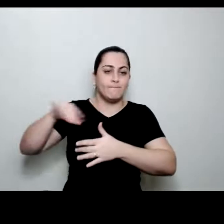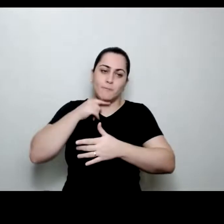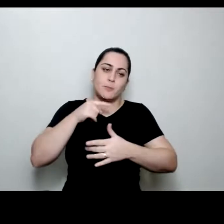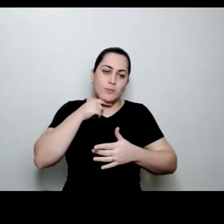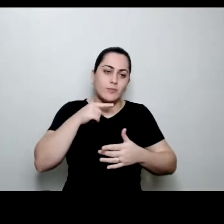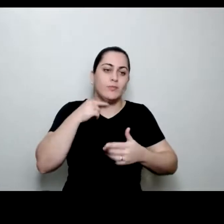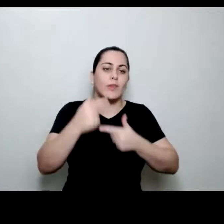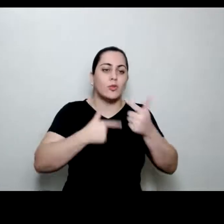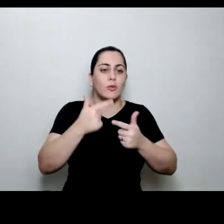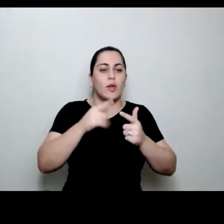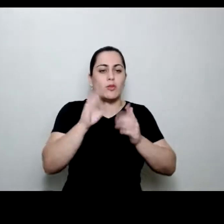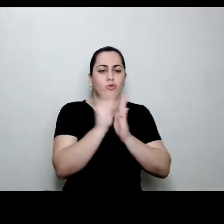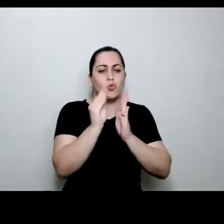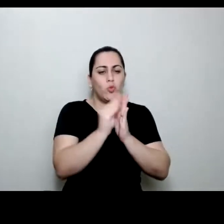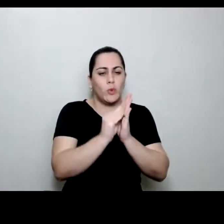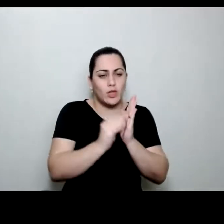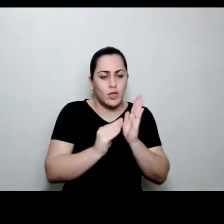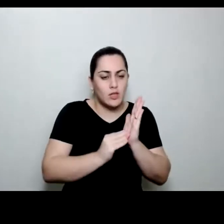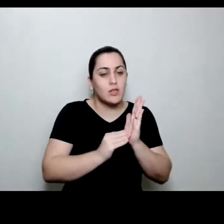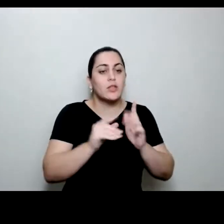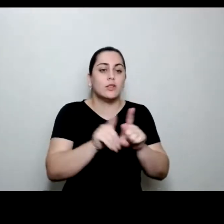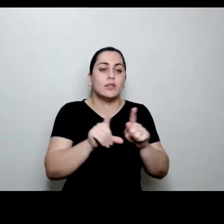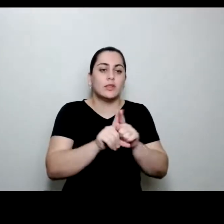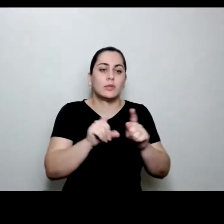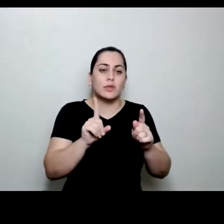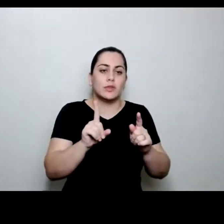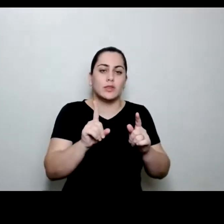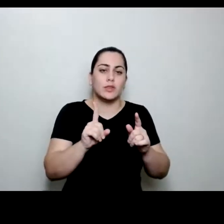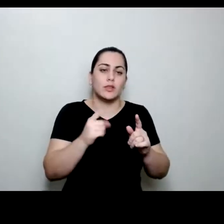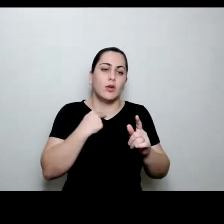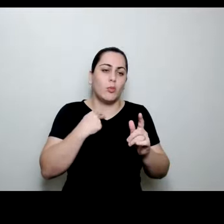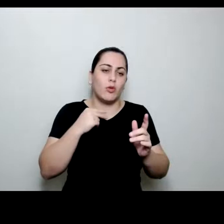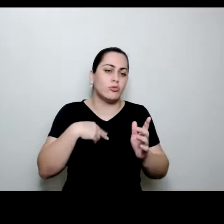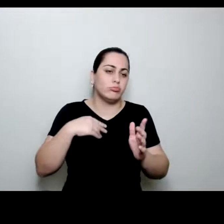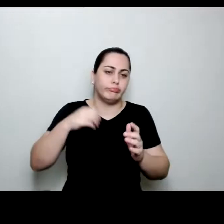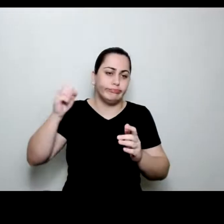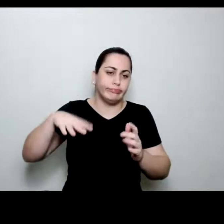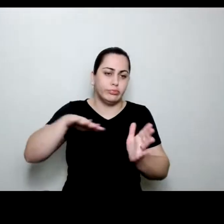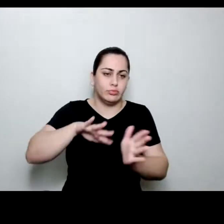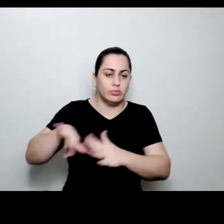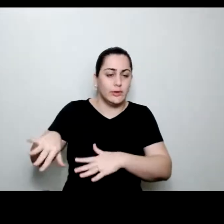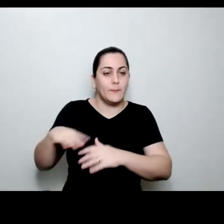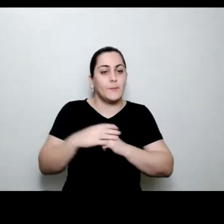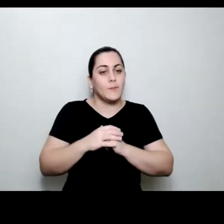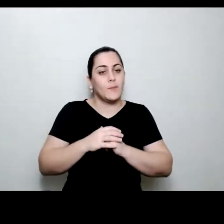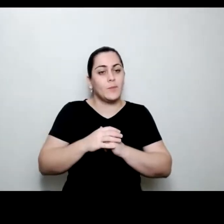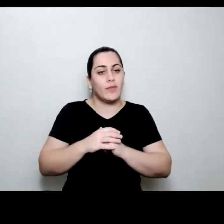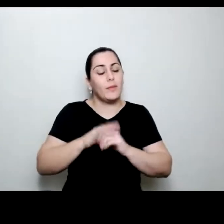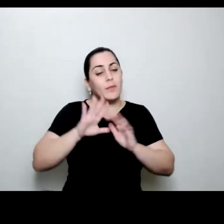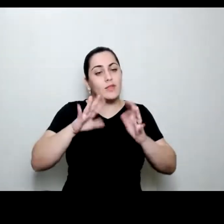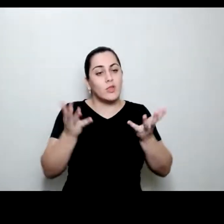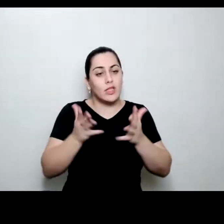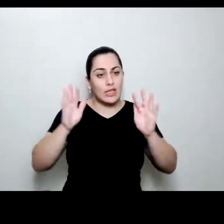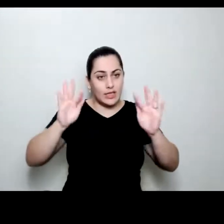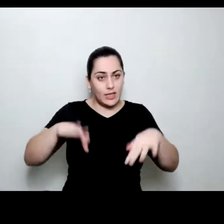no trabalho de documentação e simplesmente não devem ser menosprezadas. Mas eu queria aqui terminar